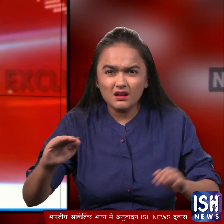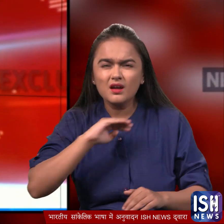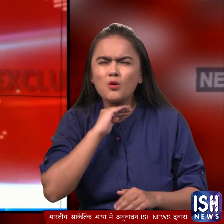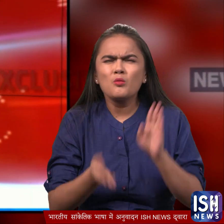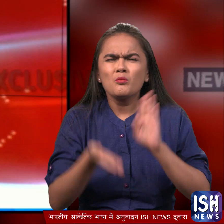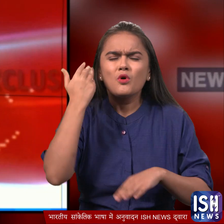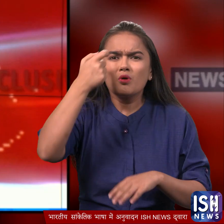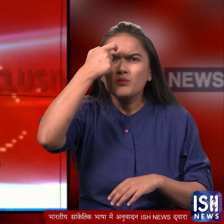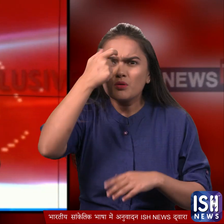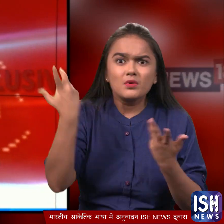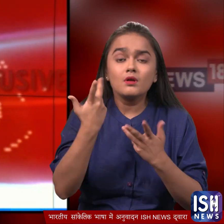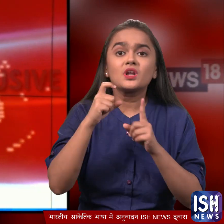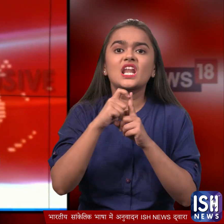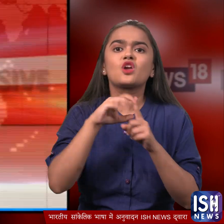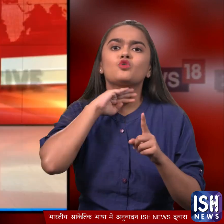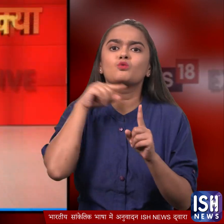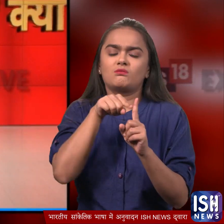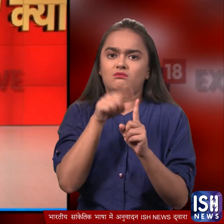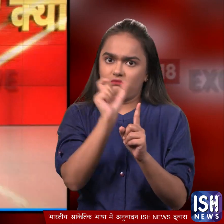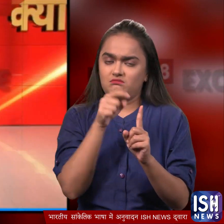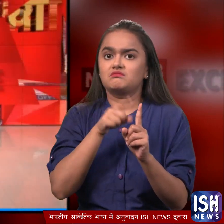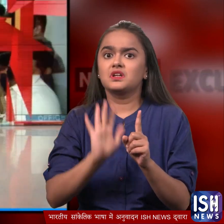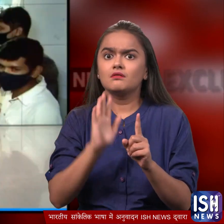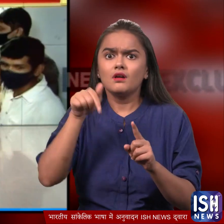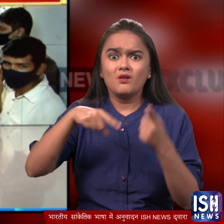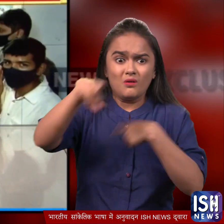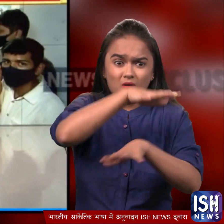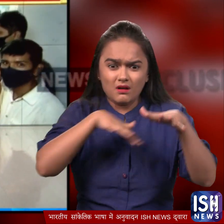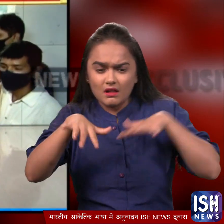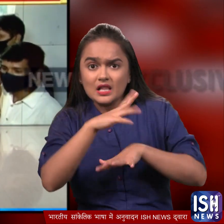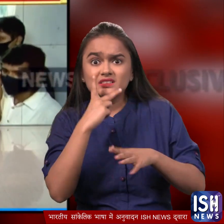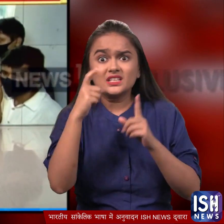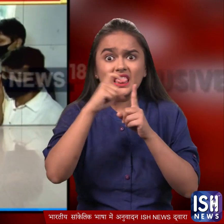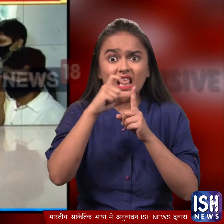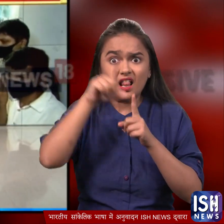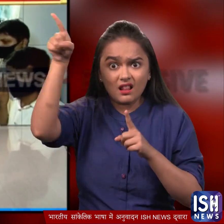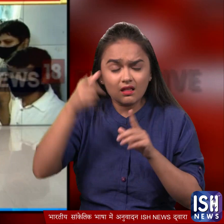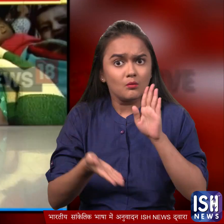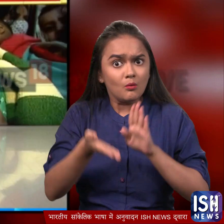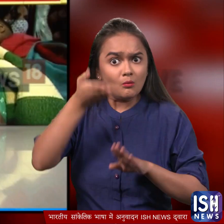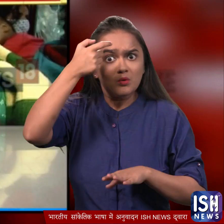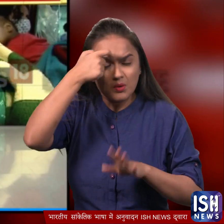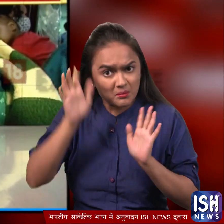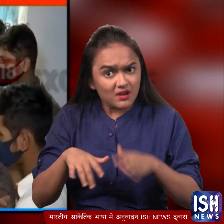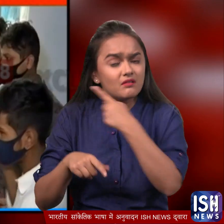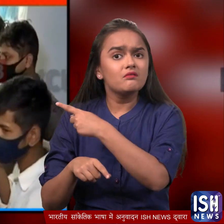होने की बड़ी वजह डॉक्टर डेंगू बता रहे हैं, लेकिन हालात अब देश की राजधानी दिल्ली में भी बिगड़ते दिखाई दे